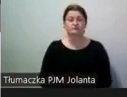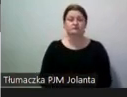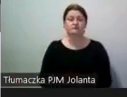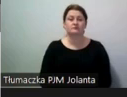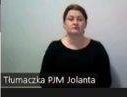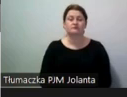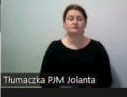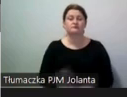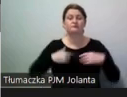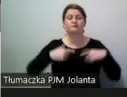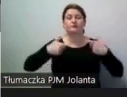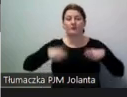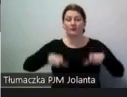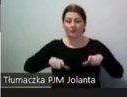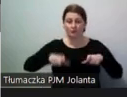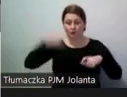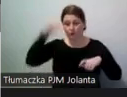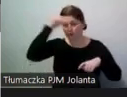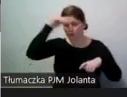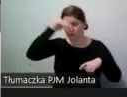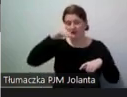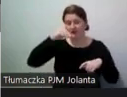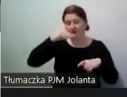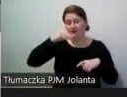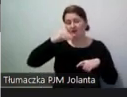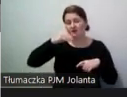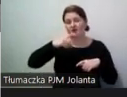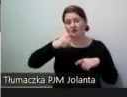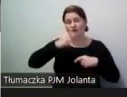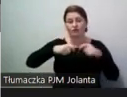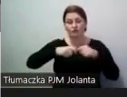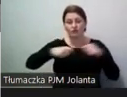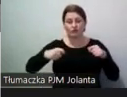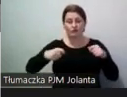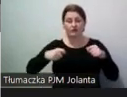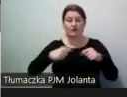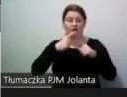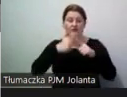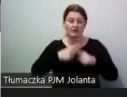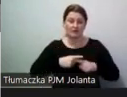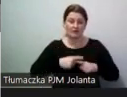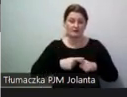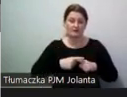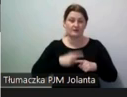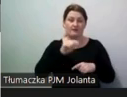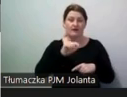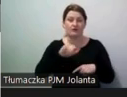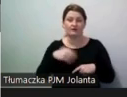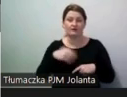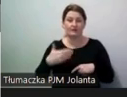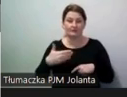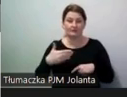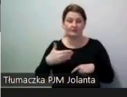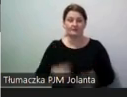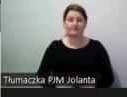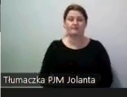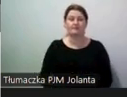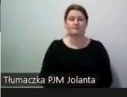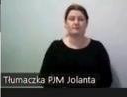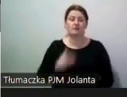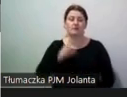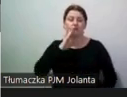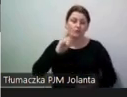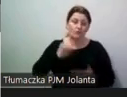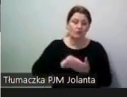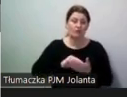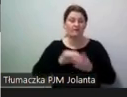Sadzamy naszego ucznia, który rozwiązuje test w polskim języku migowym i ponownie